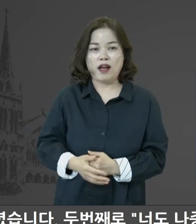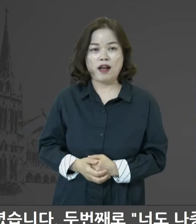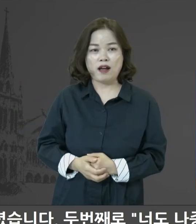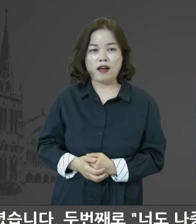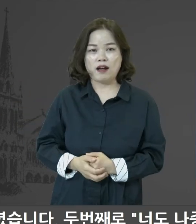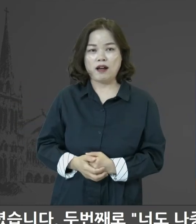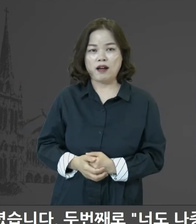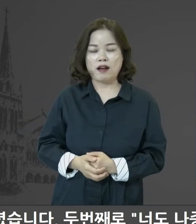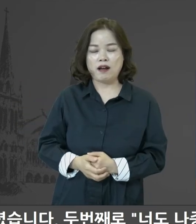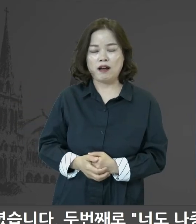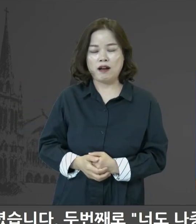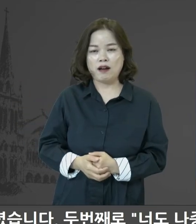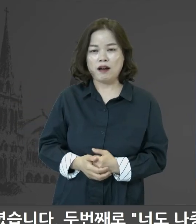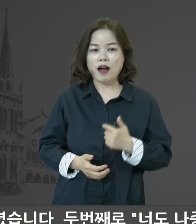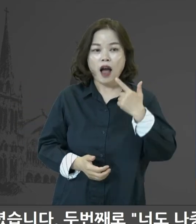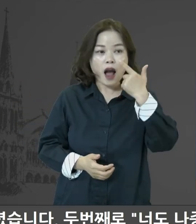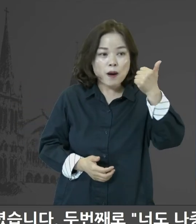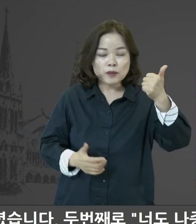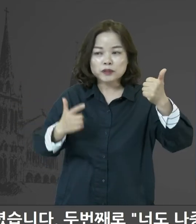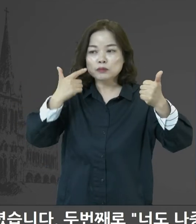저보고 그렇게 말씀하시는 거예요.